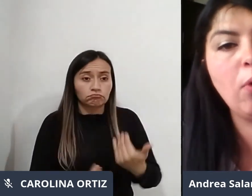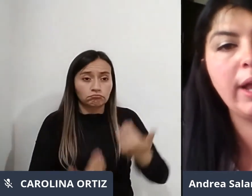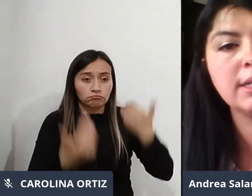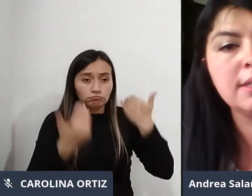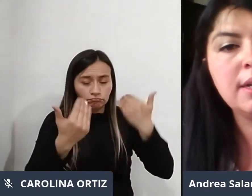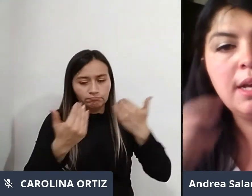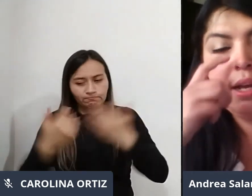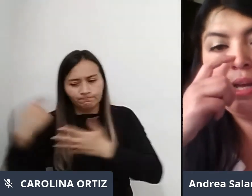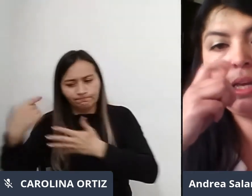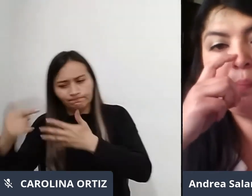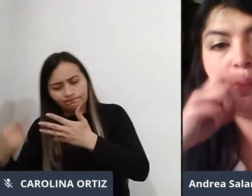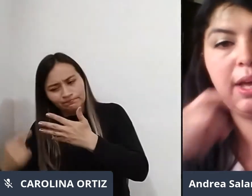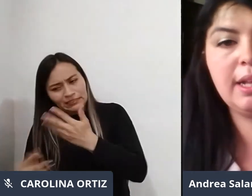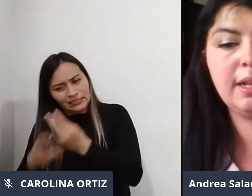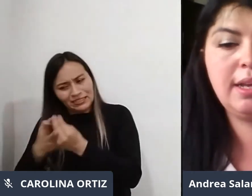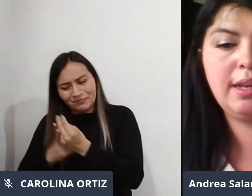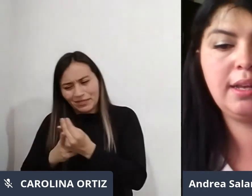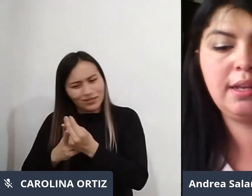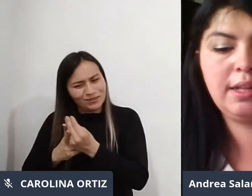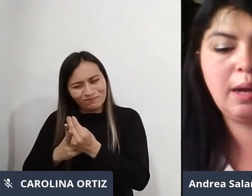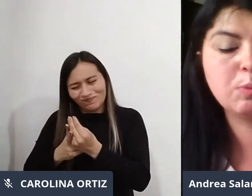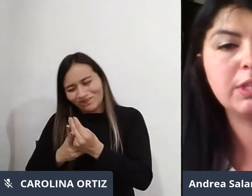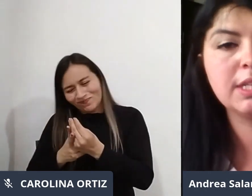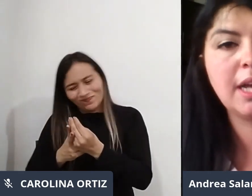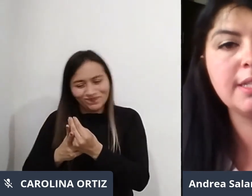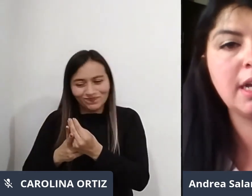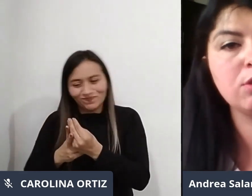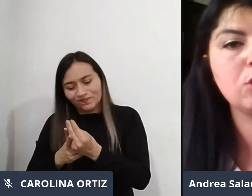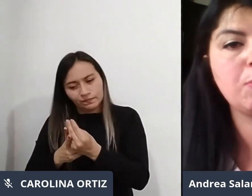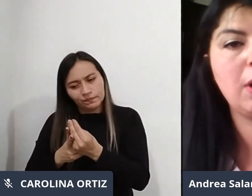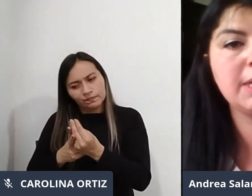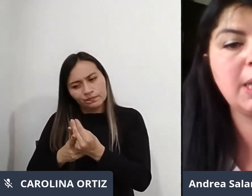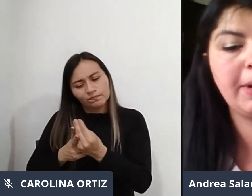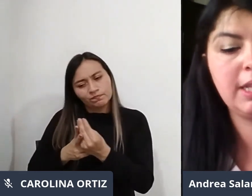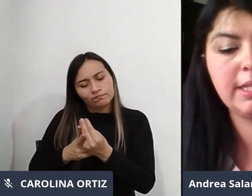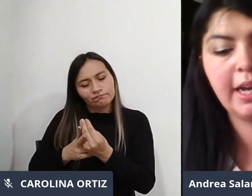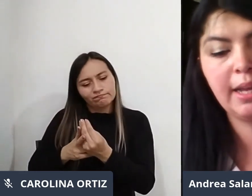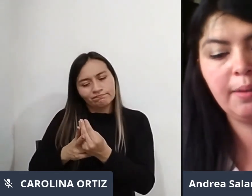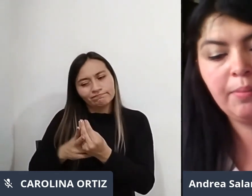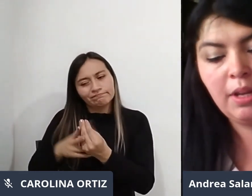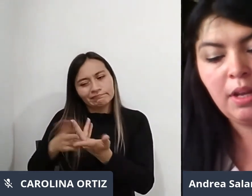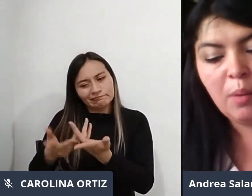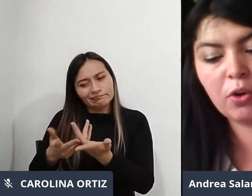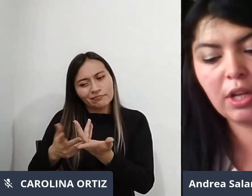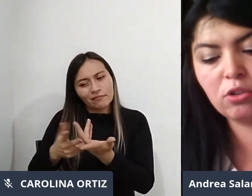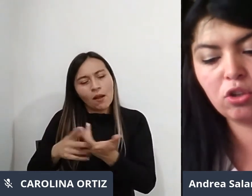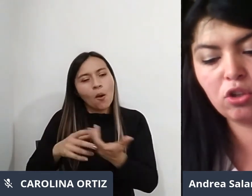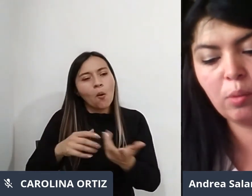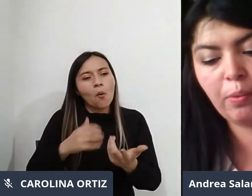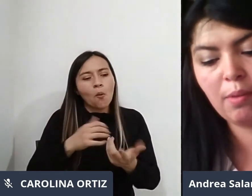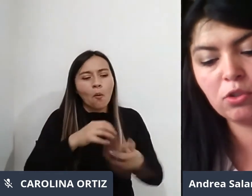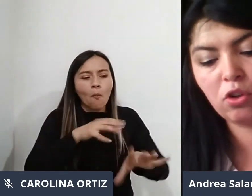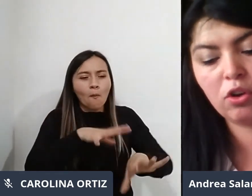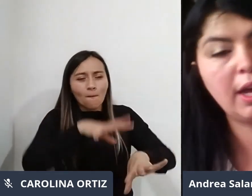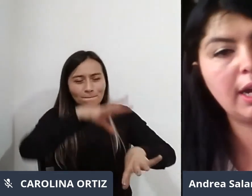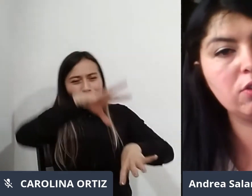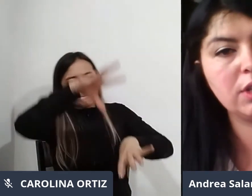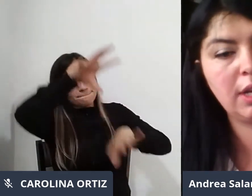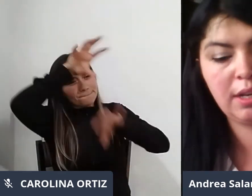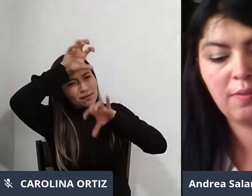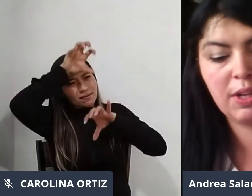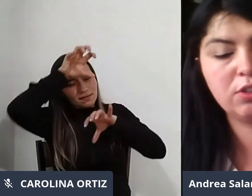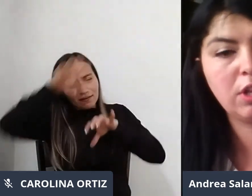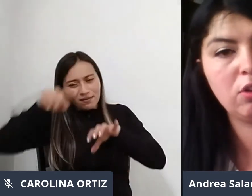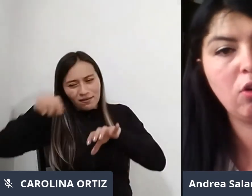sido tan buenas y que pueden, digamos, potencializar nuestros problemas de aprendizaje. Porque nosotros no podemos solo